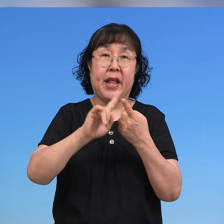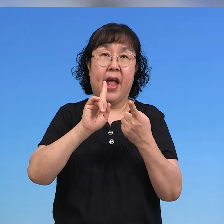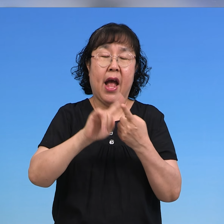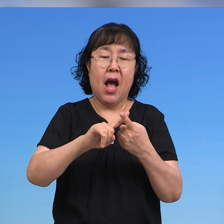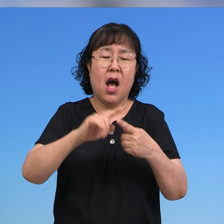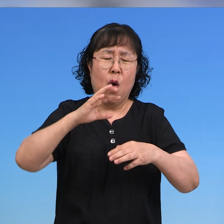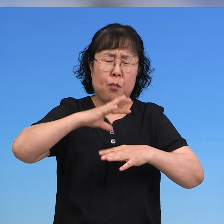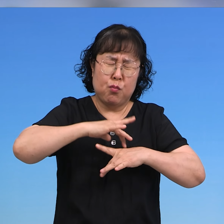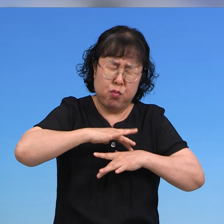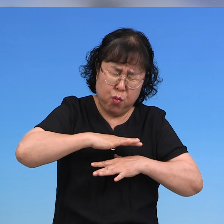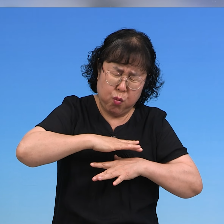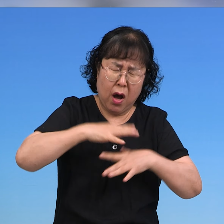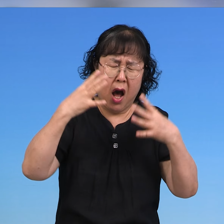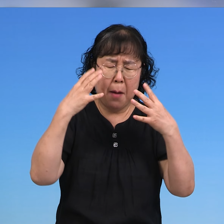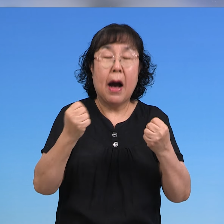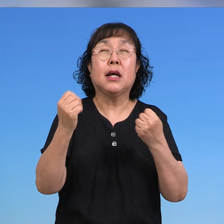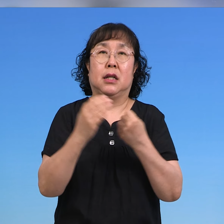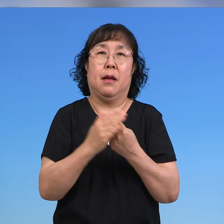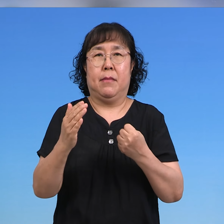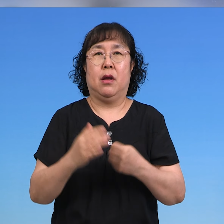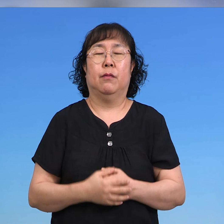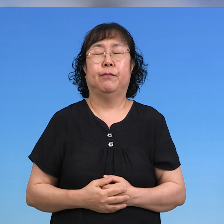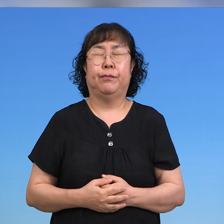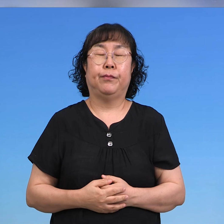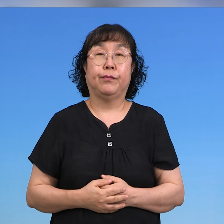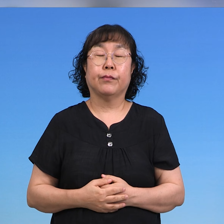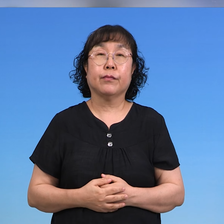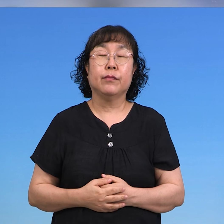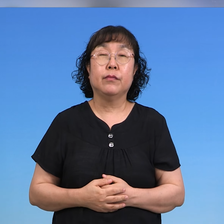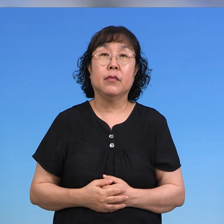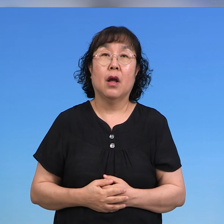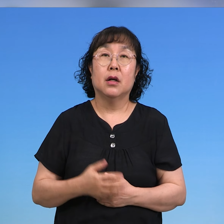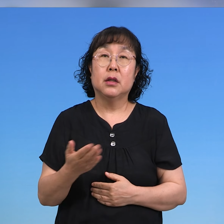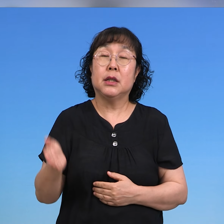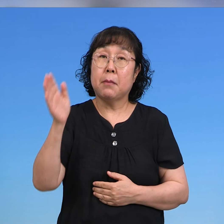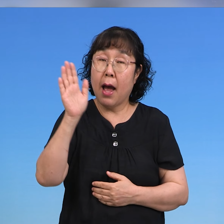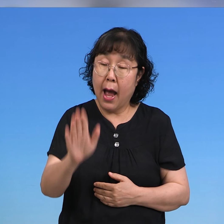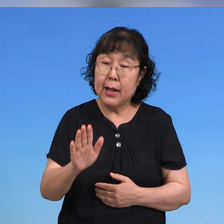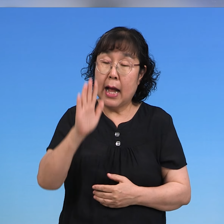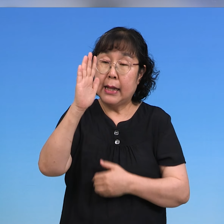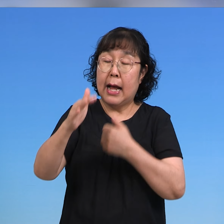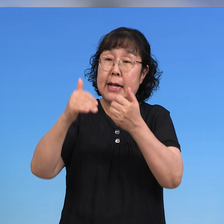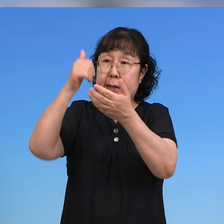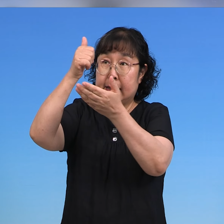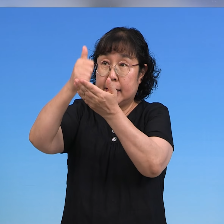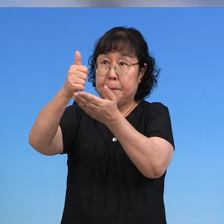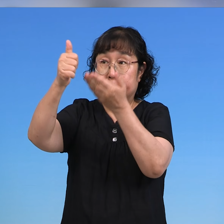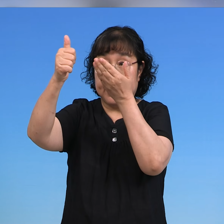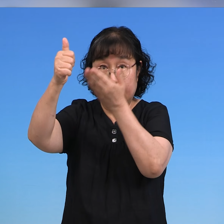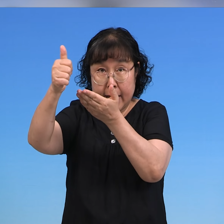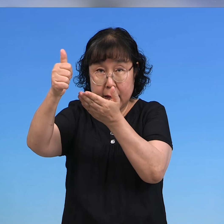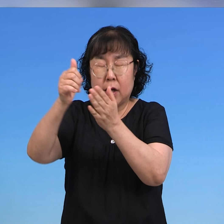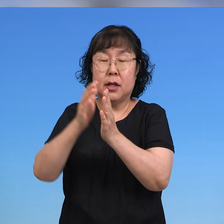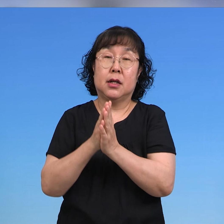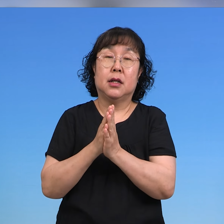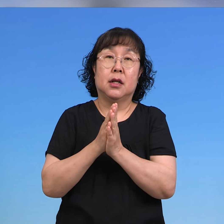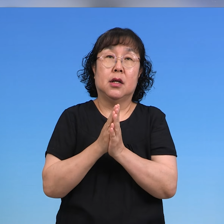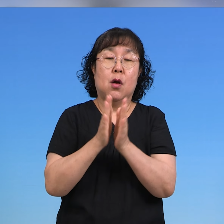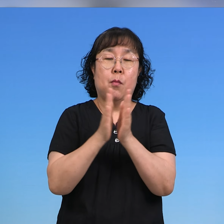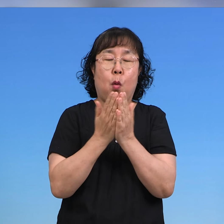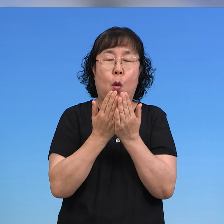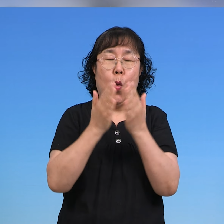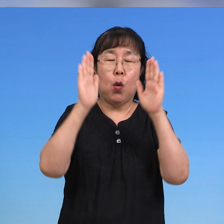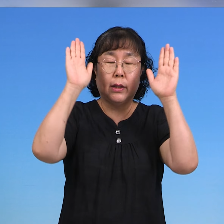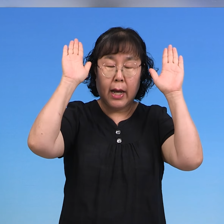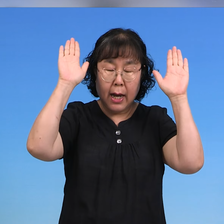연결되었기 때문이었습니다. 그런데 우리 하나님은 그 모세가 죽은 후에라는 장래에 대한 불안과 두려움의